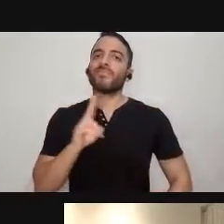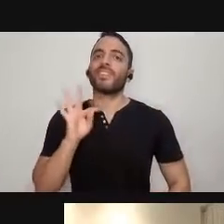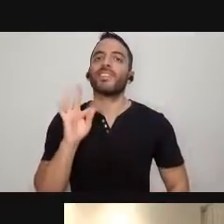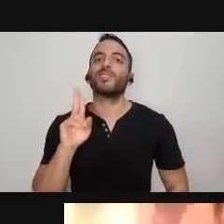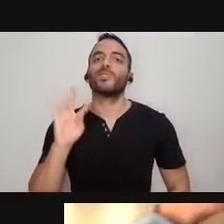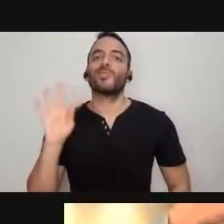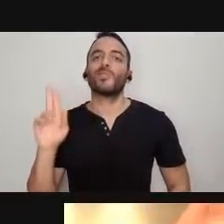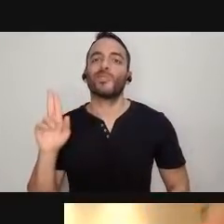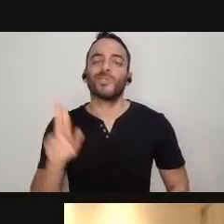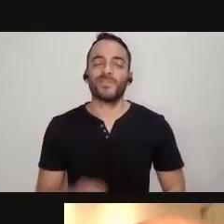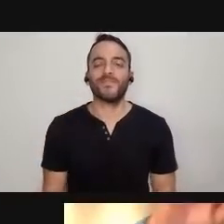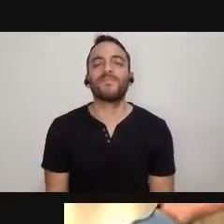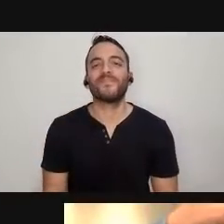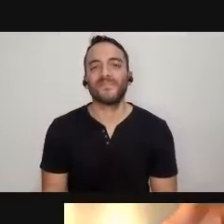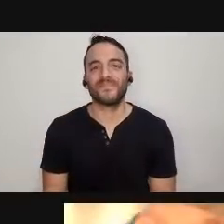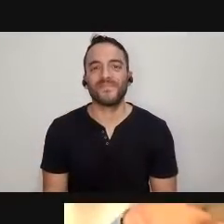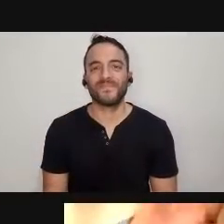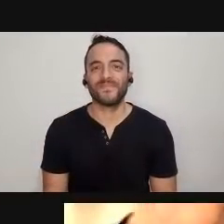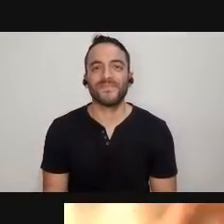E daí